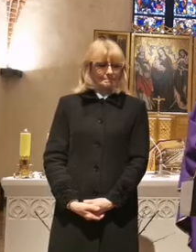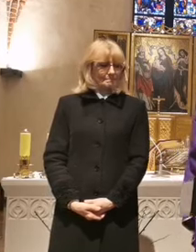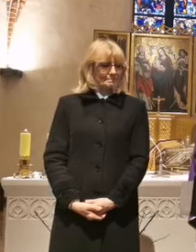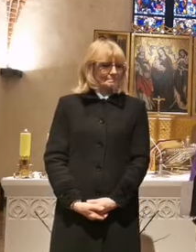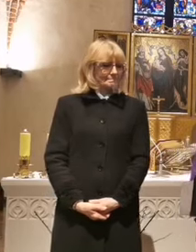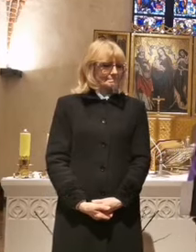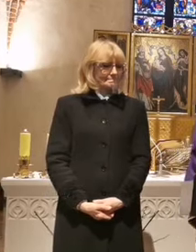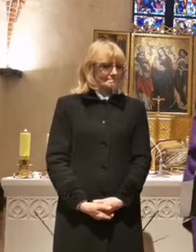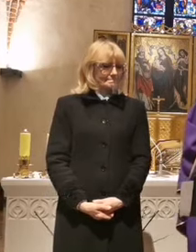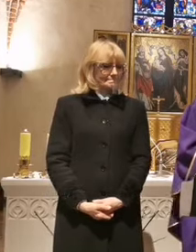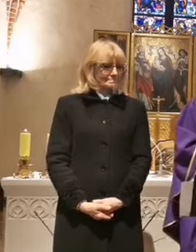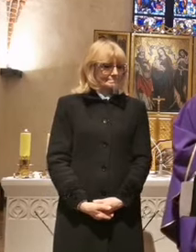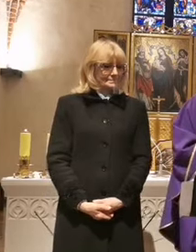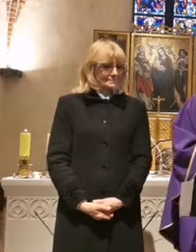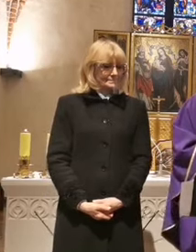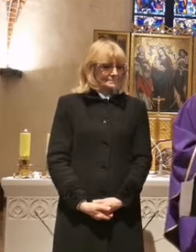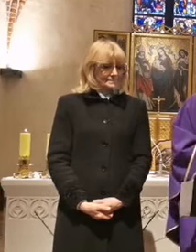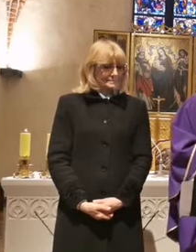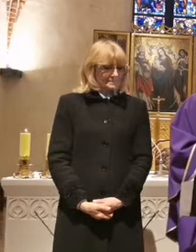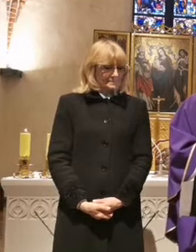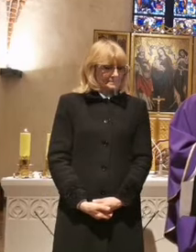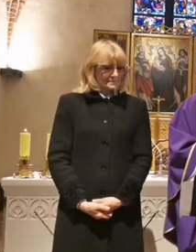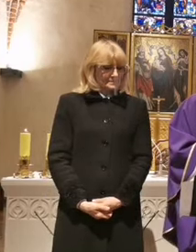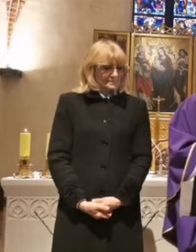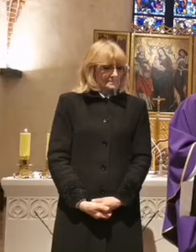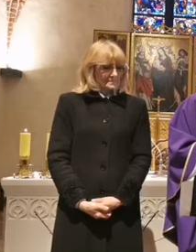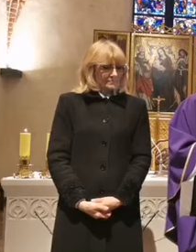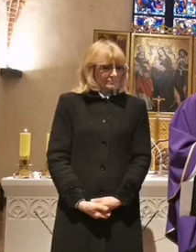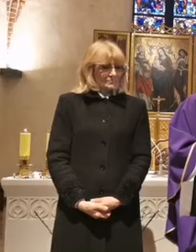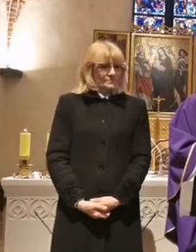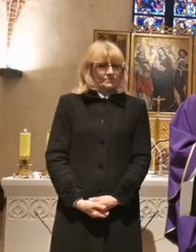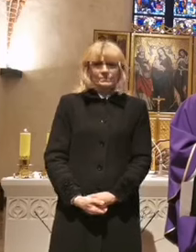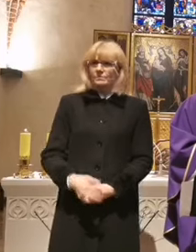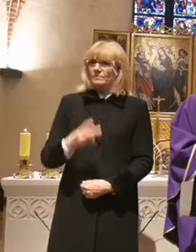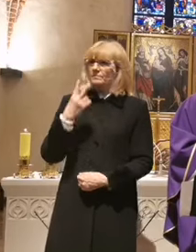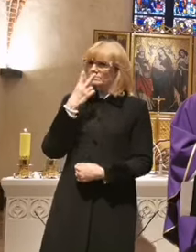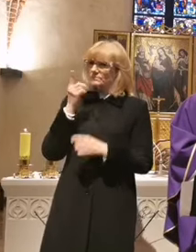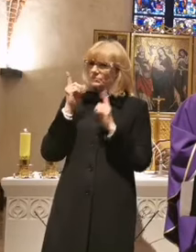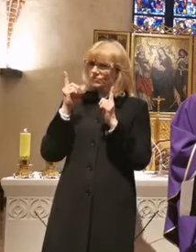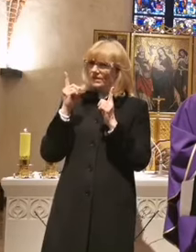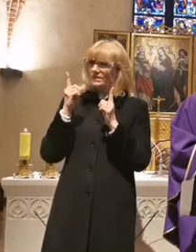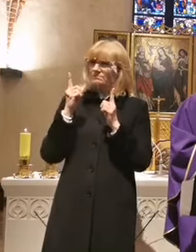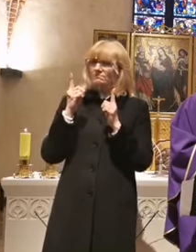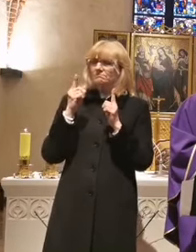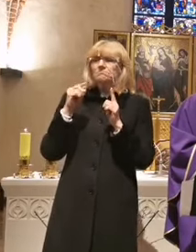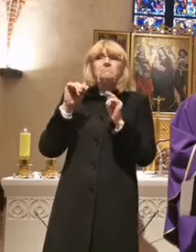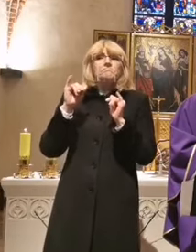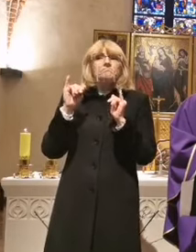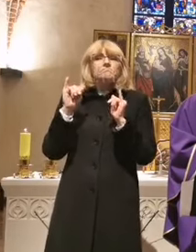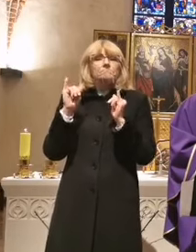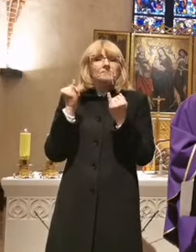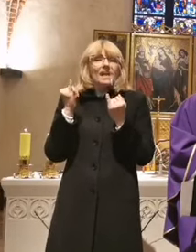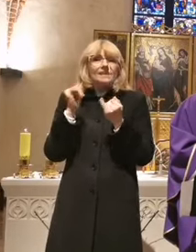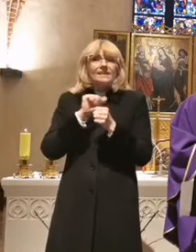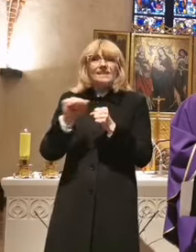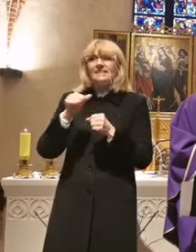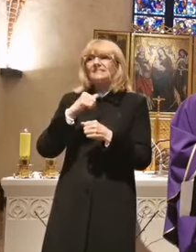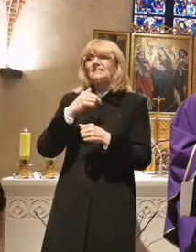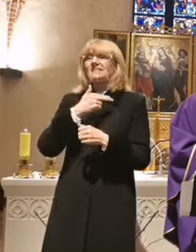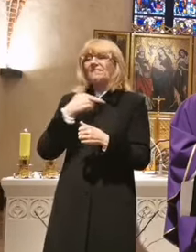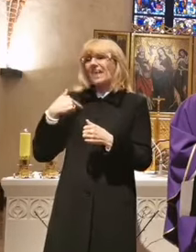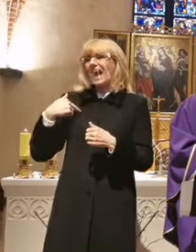sapere come è la mia vita religiosa personale. Zwróćmy uwagę, jakie jest nasze sumienie i spróbujmy